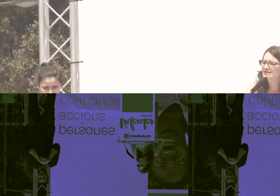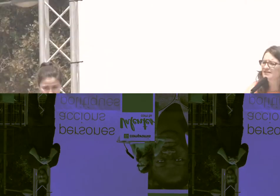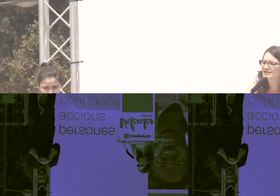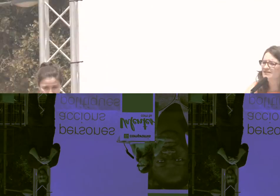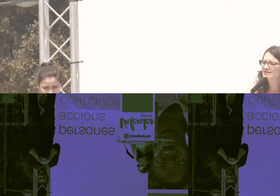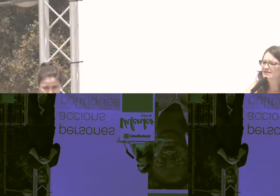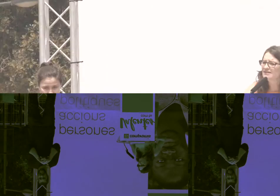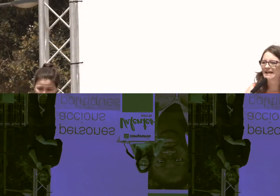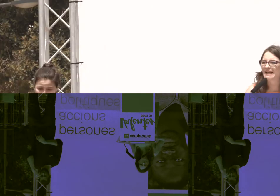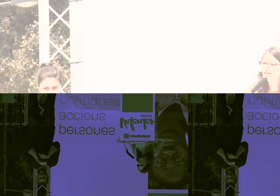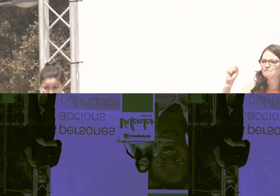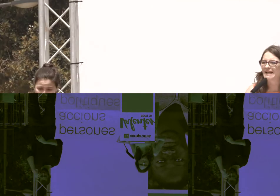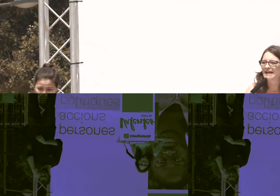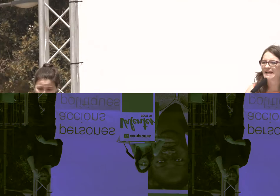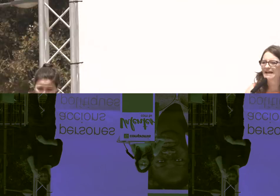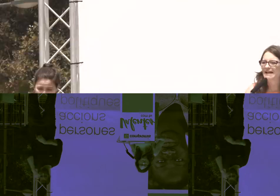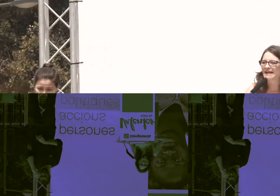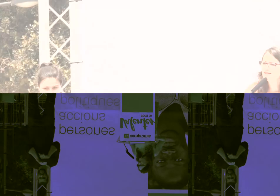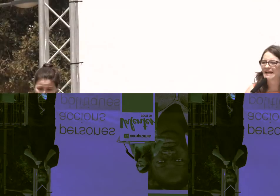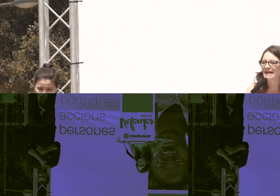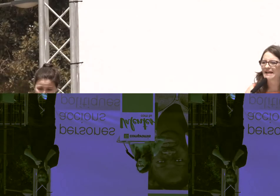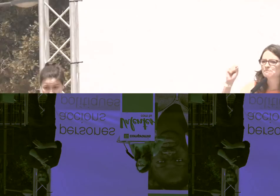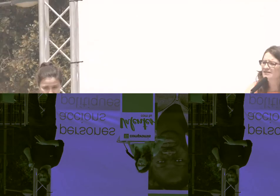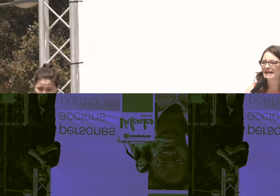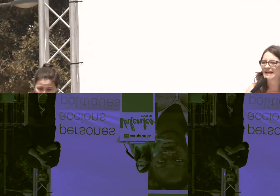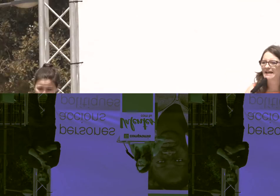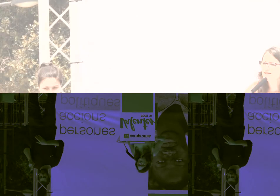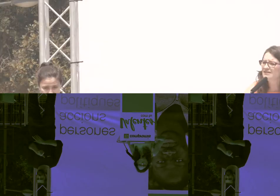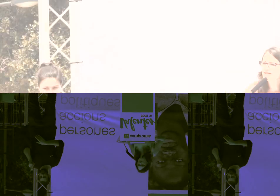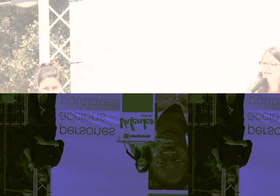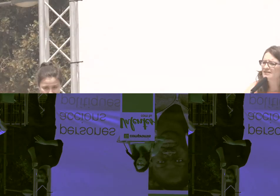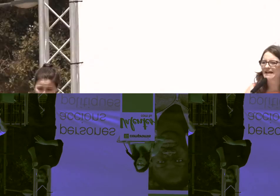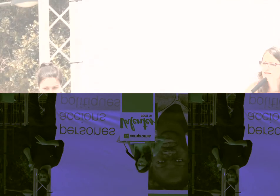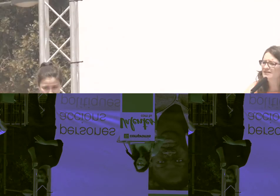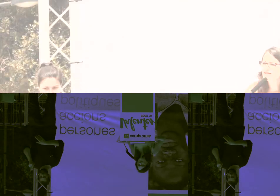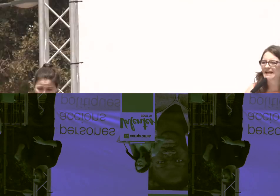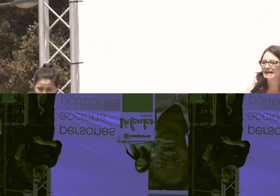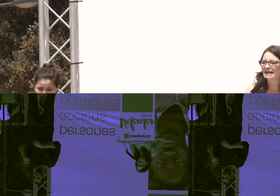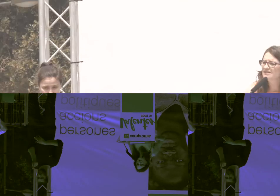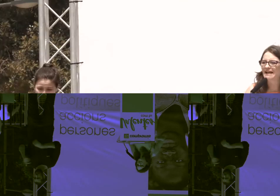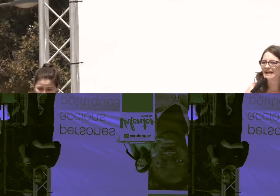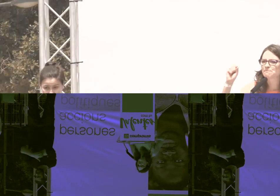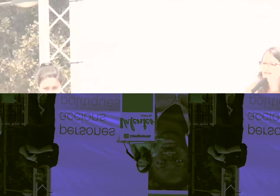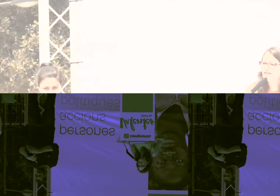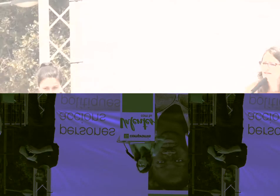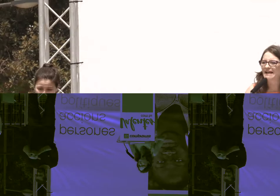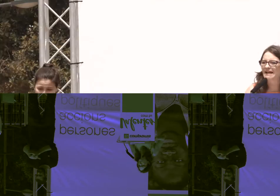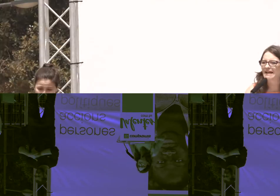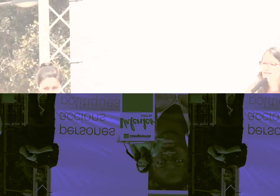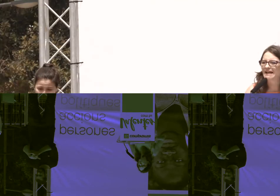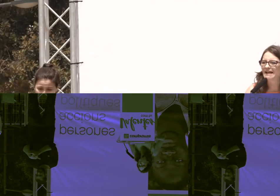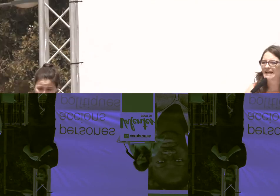cooperació valenciana. Els diners que tenien que haver anat a la gent més vulnerable d'este planeta se'ls havien